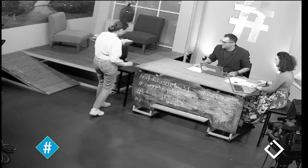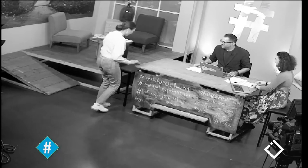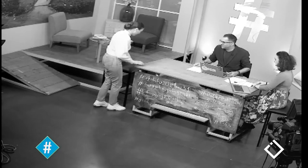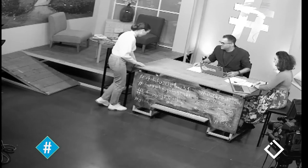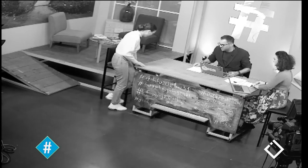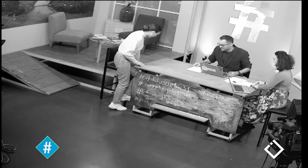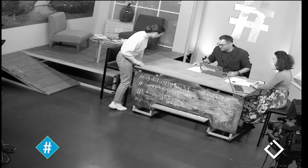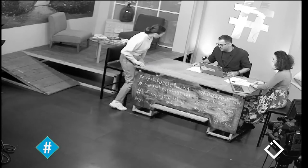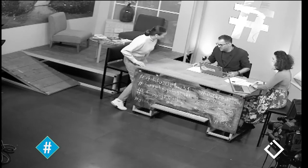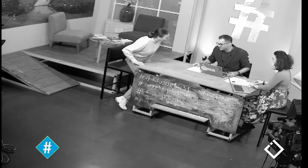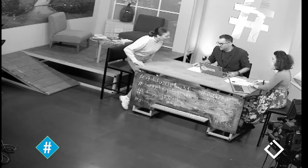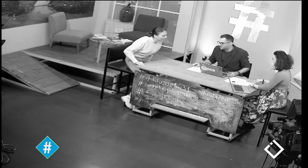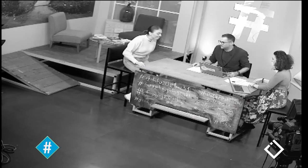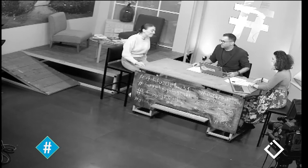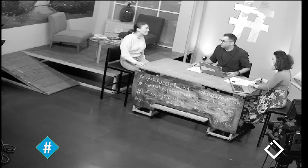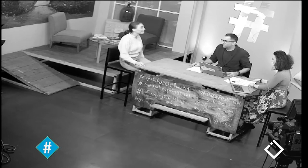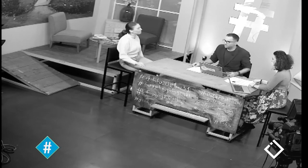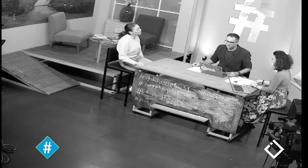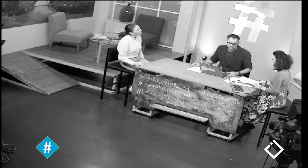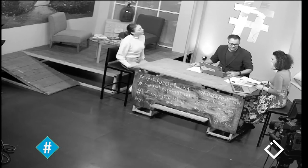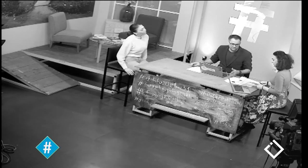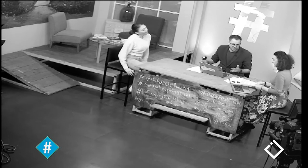ხარ ჩვენთან ერთად სამწუხაროდ მე და მაგდა